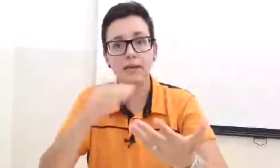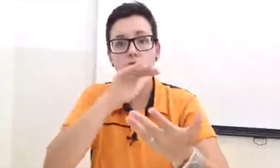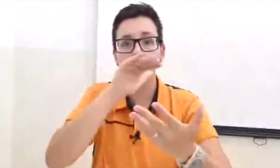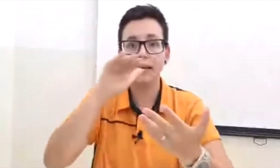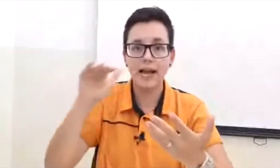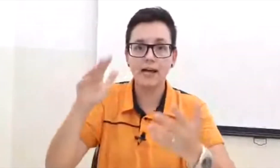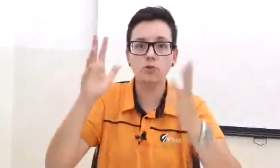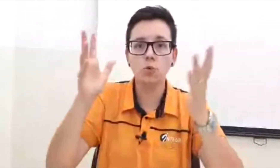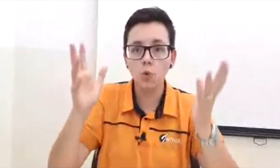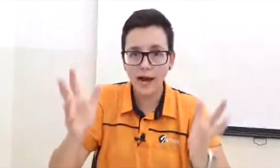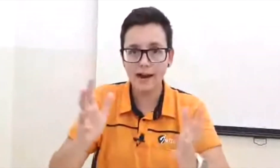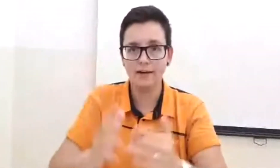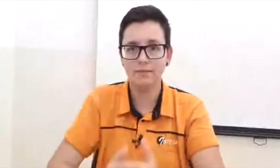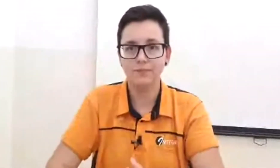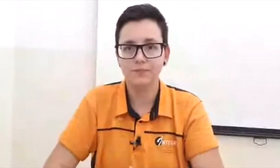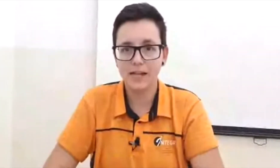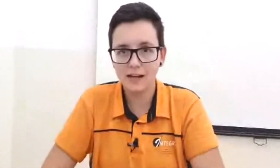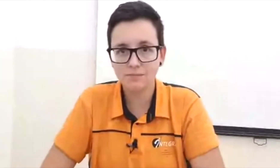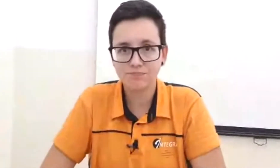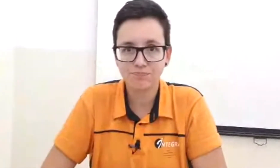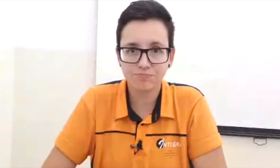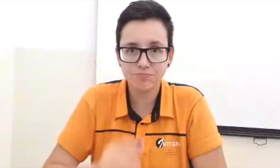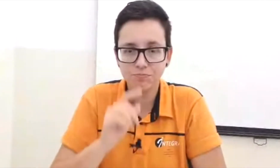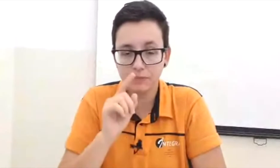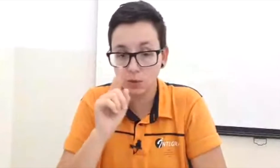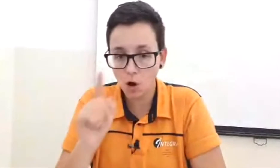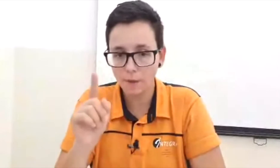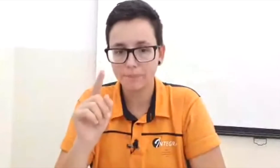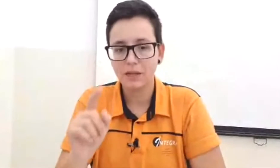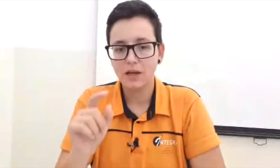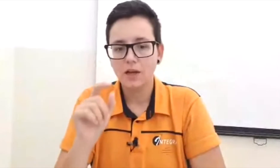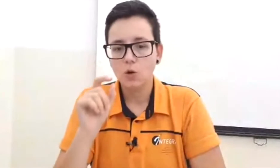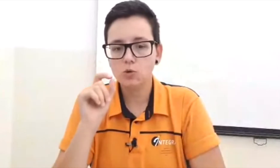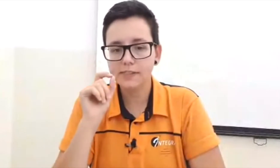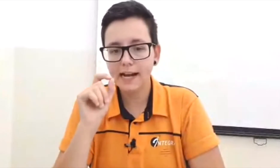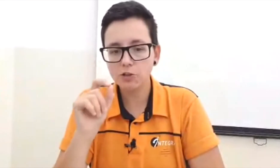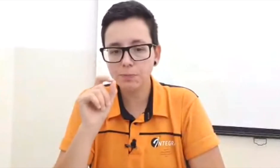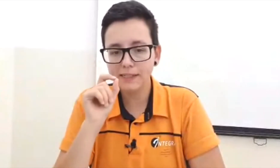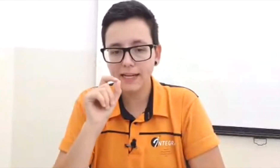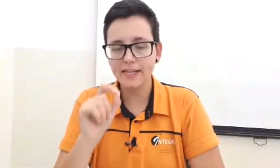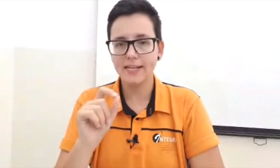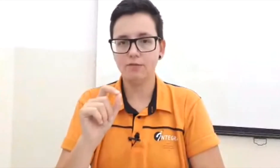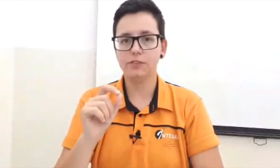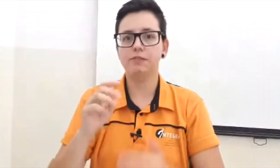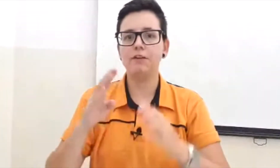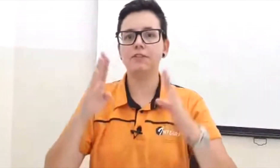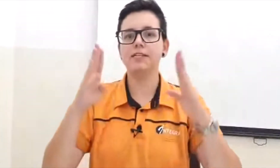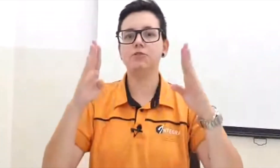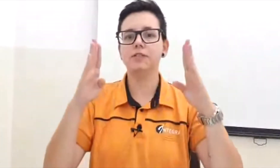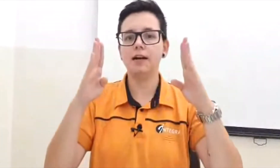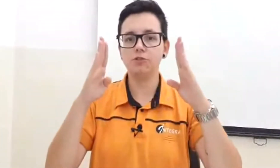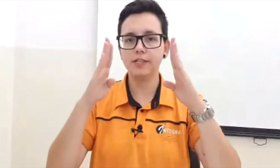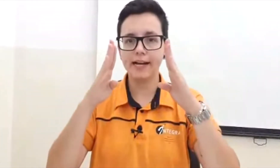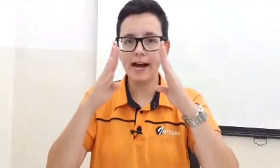um telhado, um lugar, tá? Então, ó, o sinal de padaria, você vai fazer o sinal de